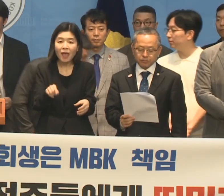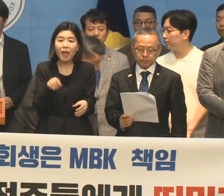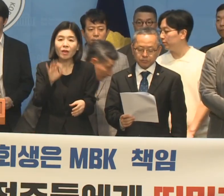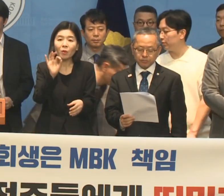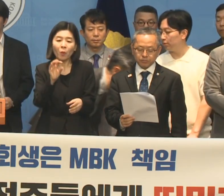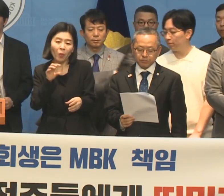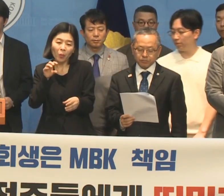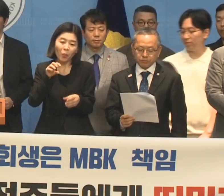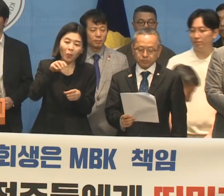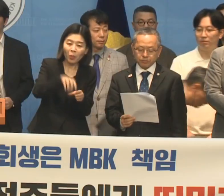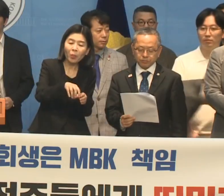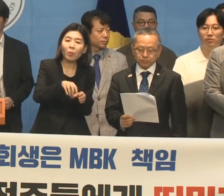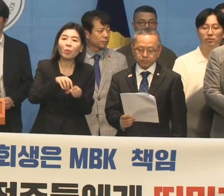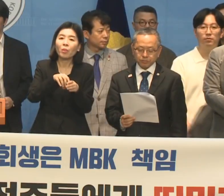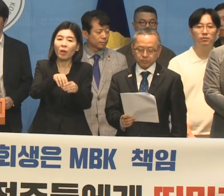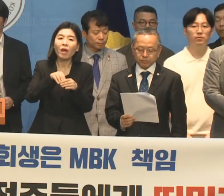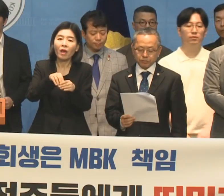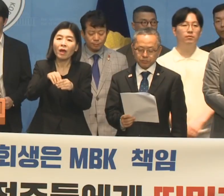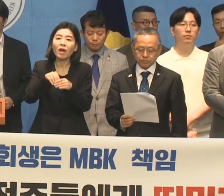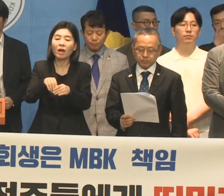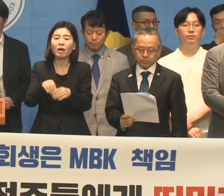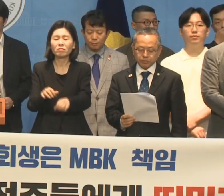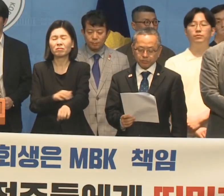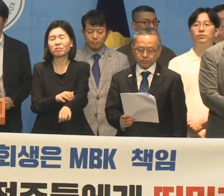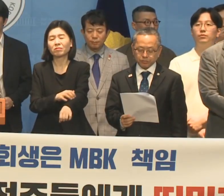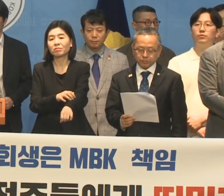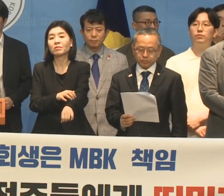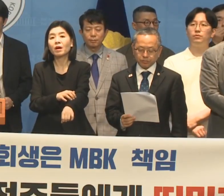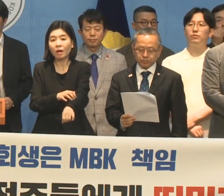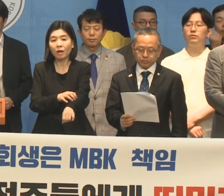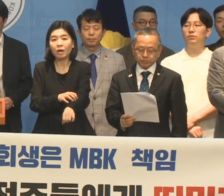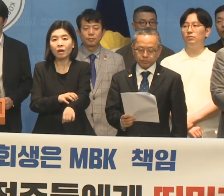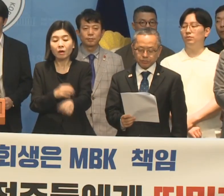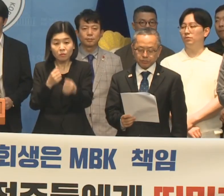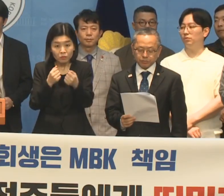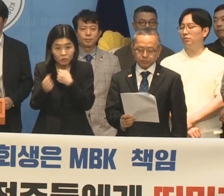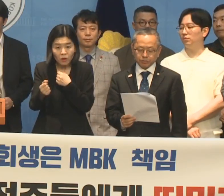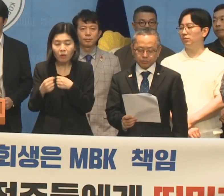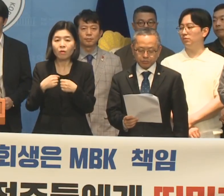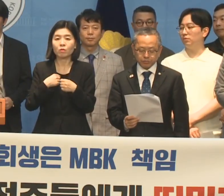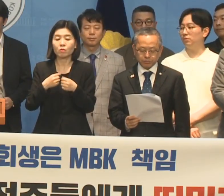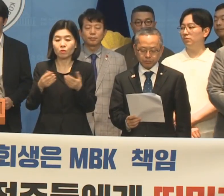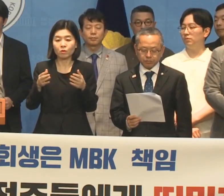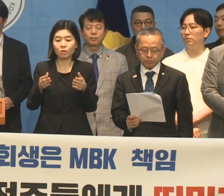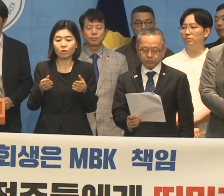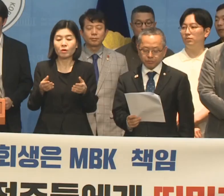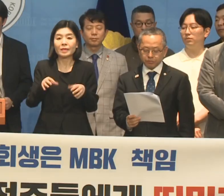번거로움까지 발생하였습니다. 그럼에도 입점 업체들은 임대 수수료와